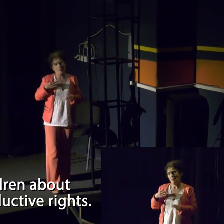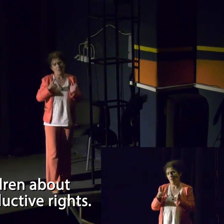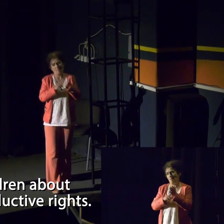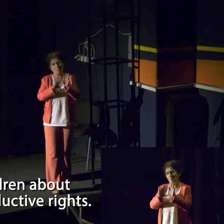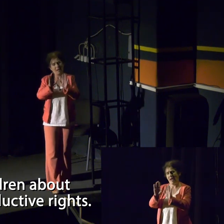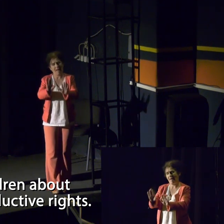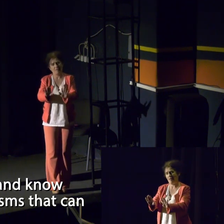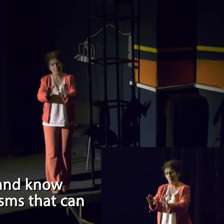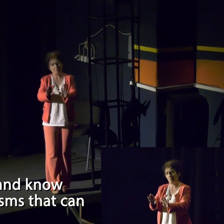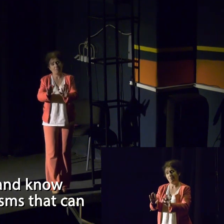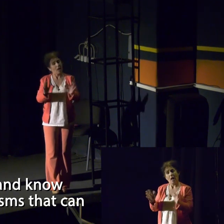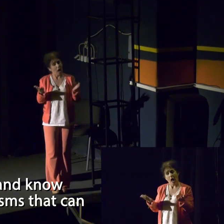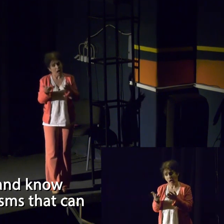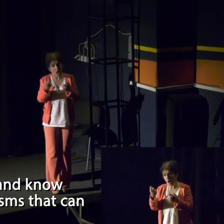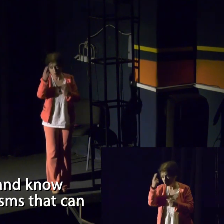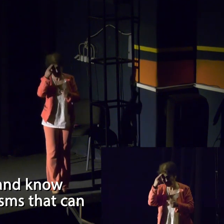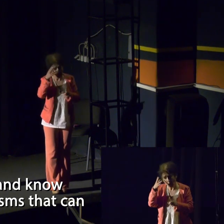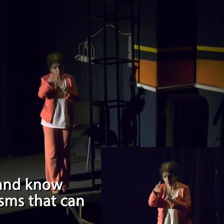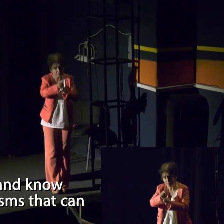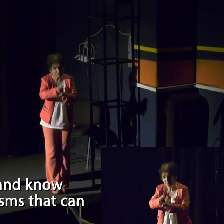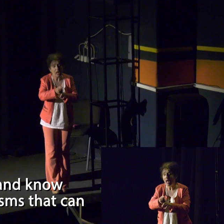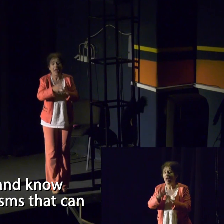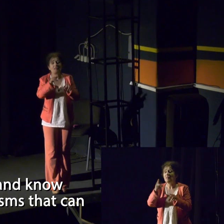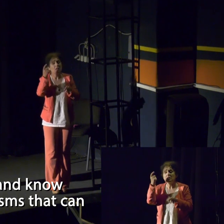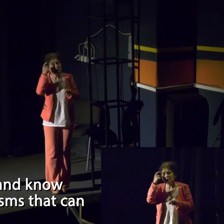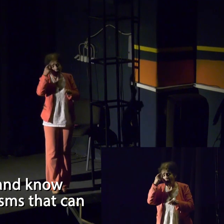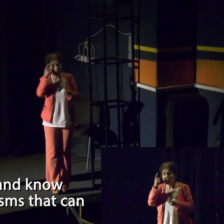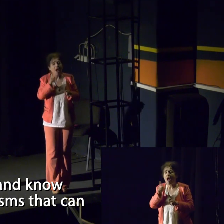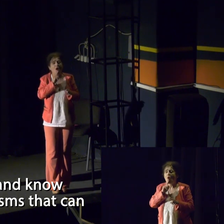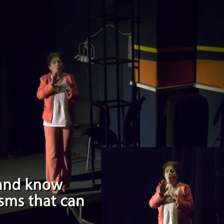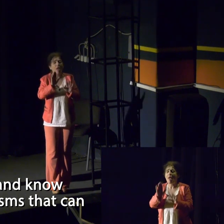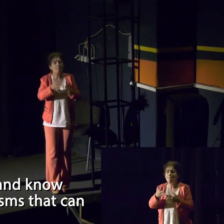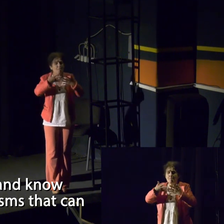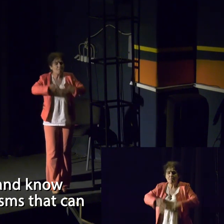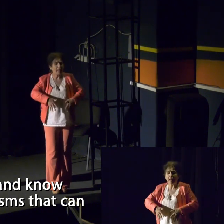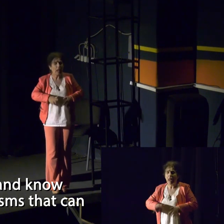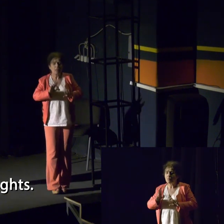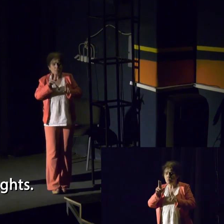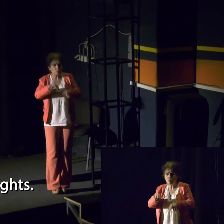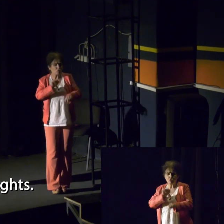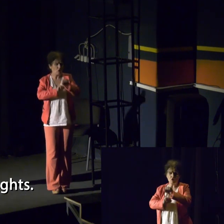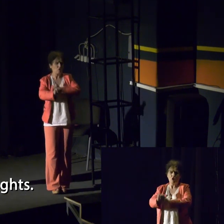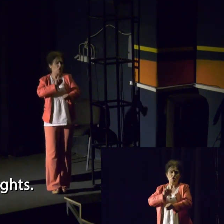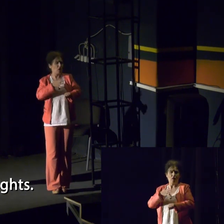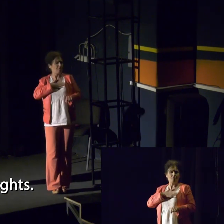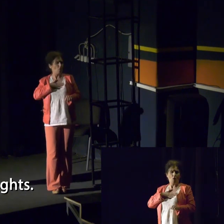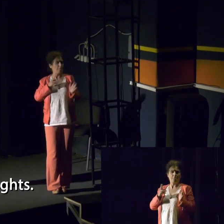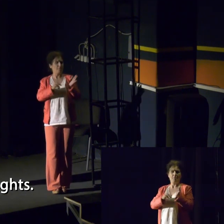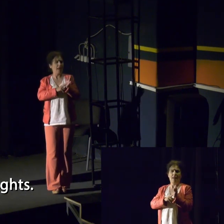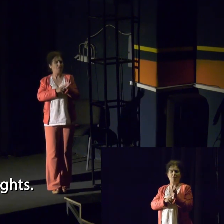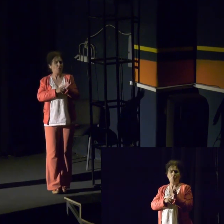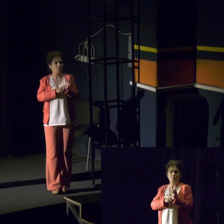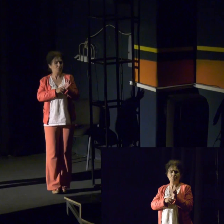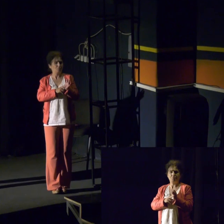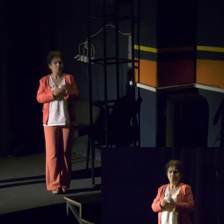права. Како да препознаат, како да ги знаат, кои се и кои се механизмите со кои што можат да ги заштитат нивните права.